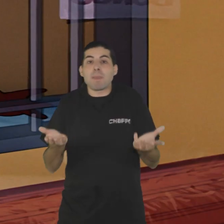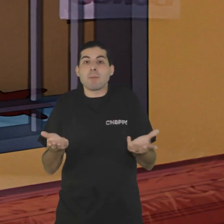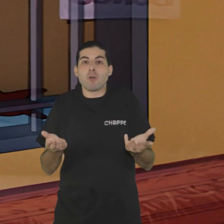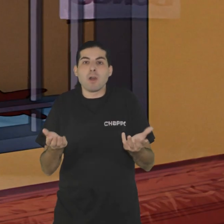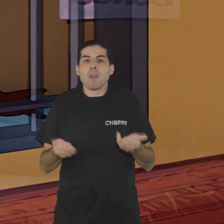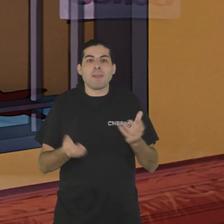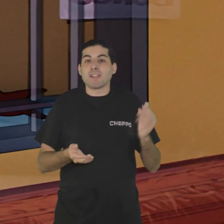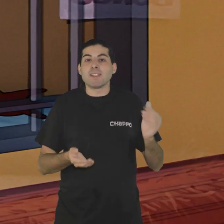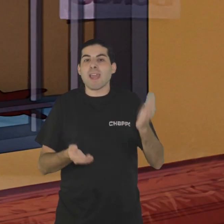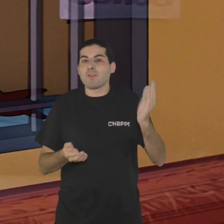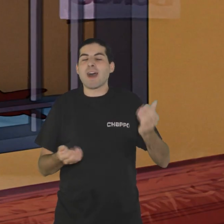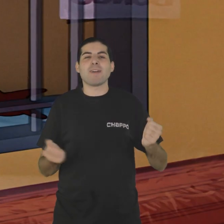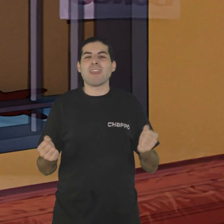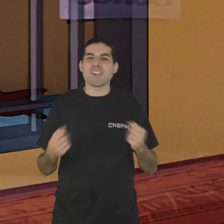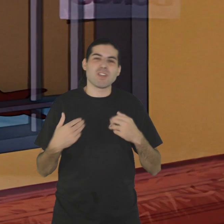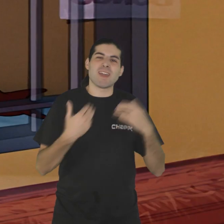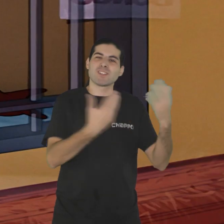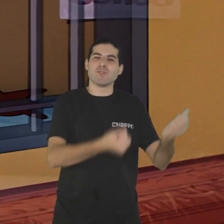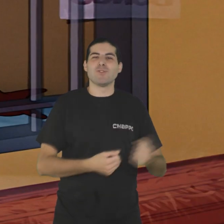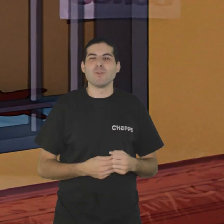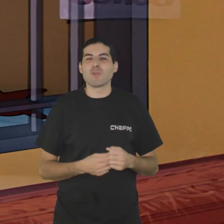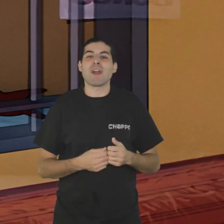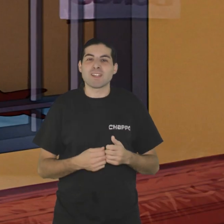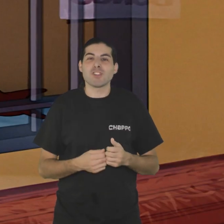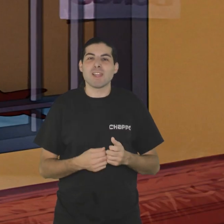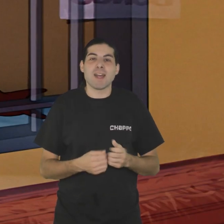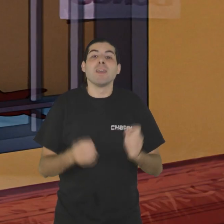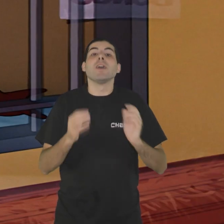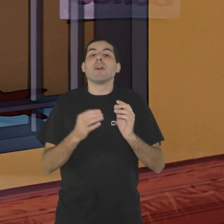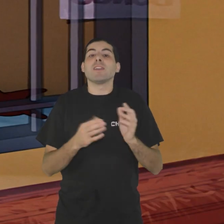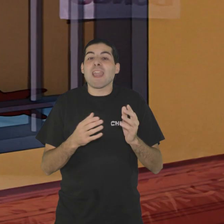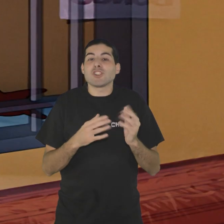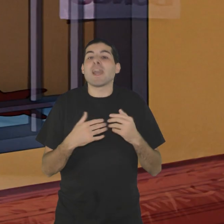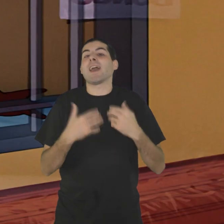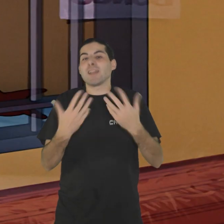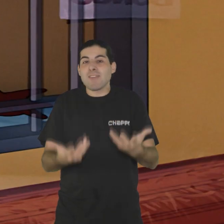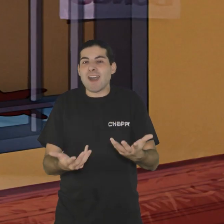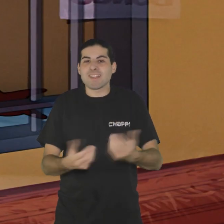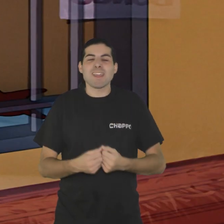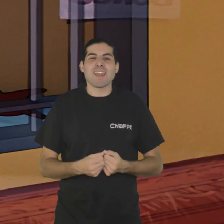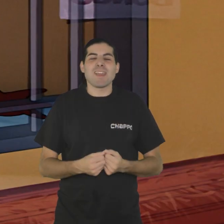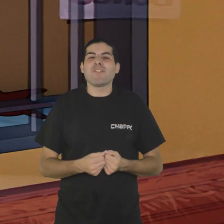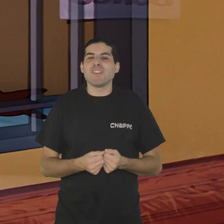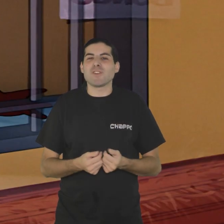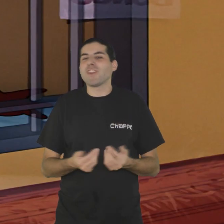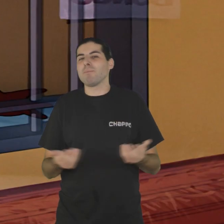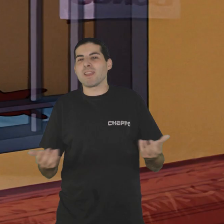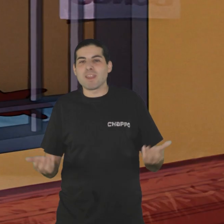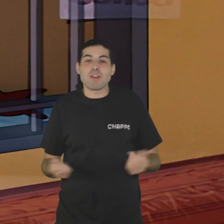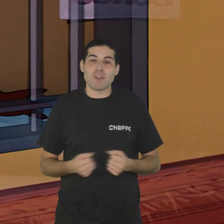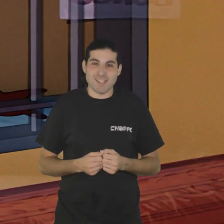Difatti, appena può, mentre il treno viaggia verso un'altra città, riesce a evadere e